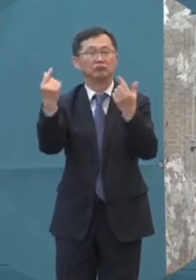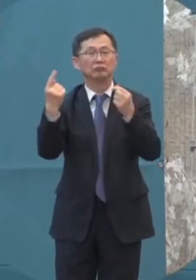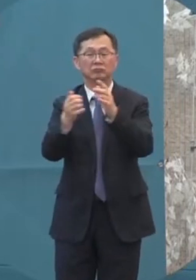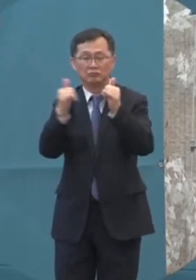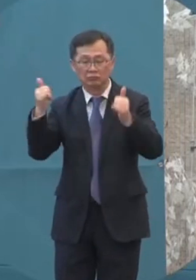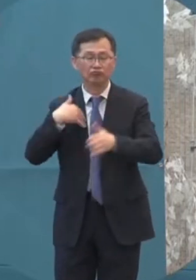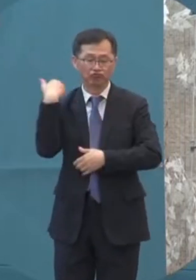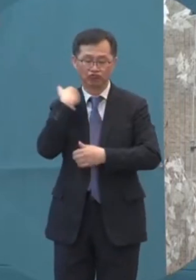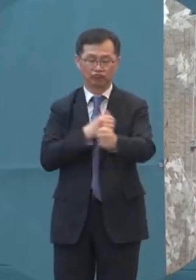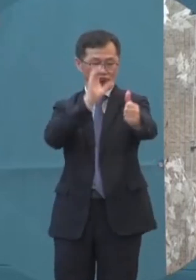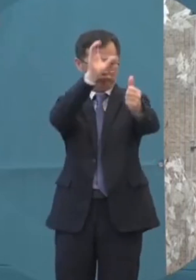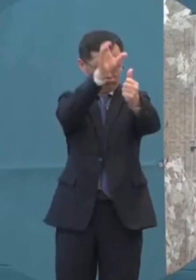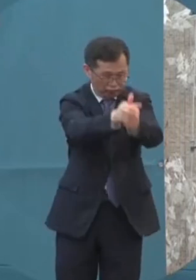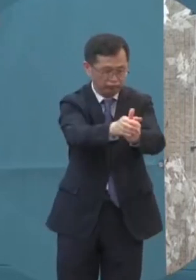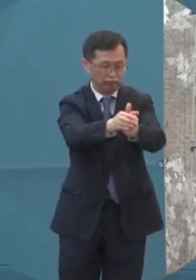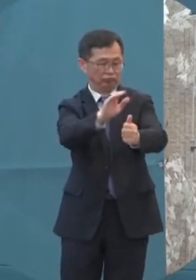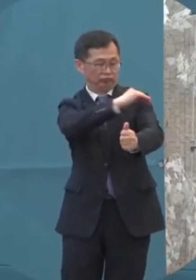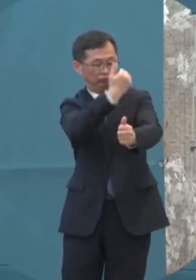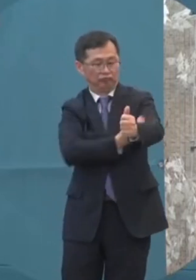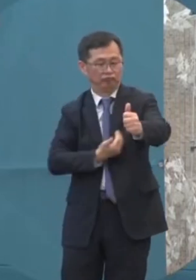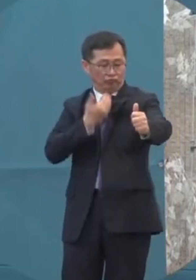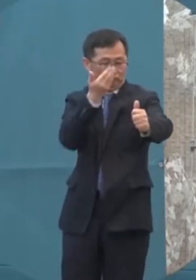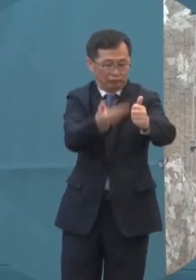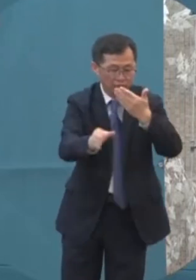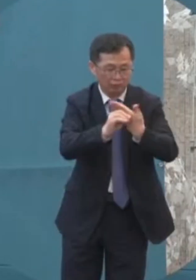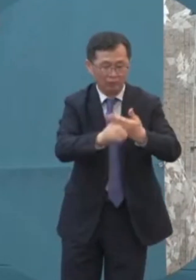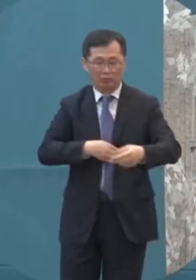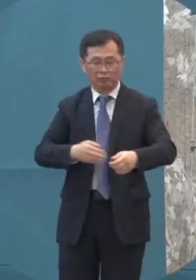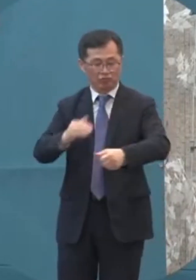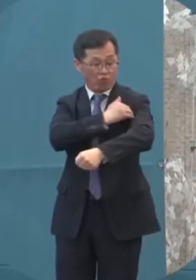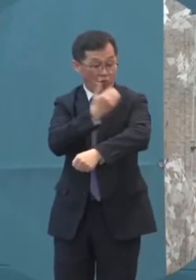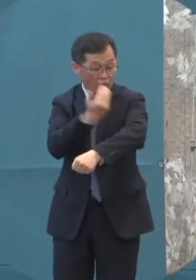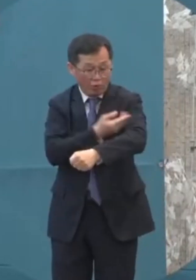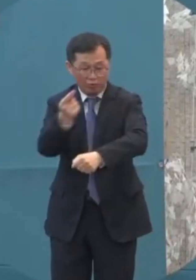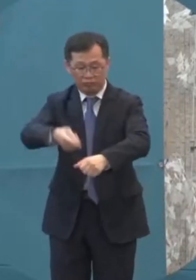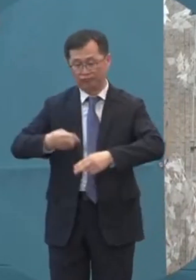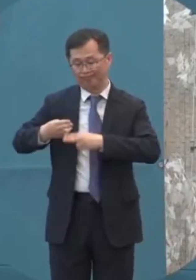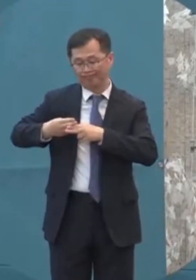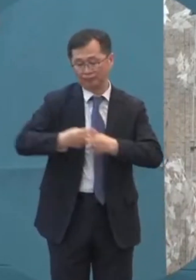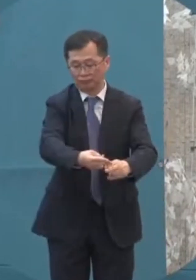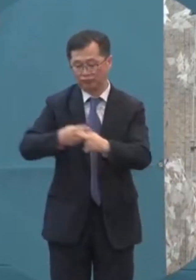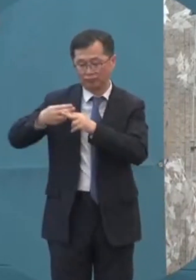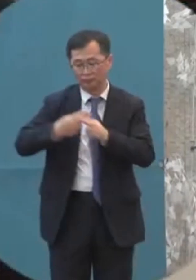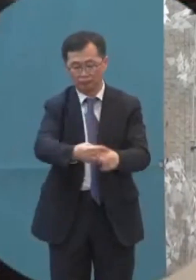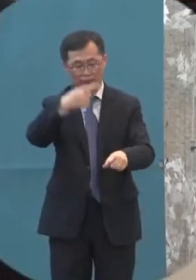지도자가 나온다면 권력은 흉기가 될 것입니다.